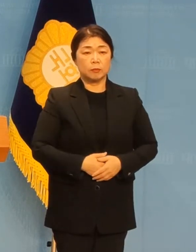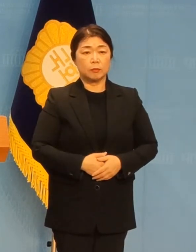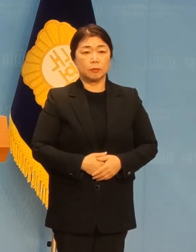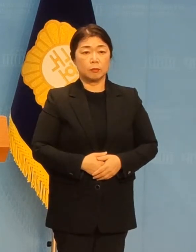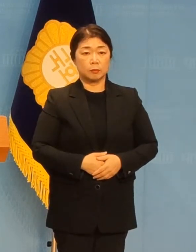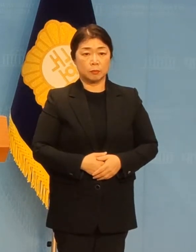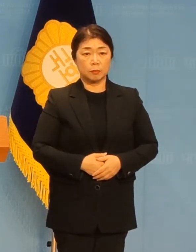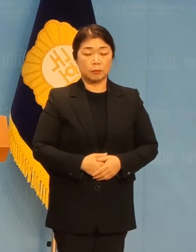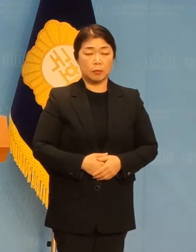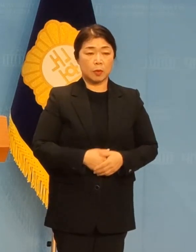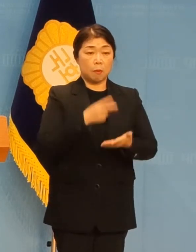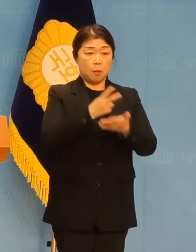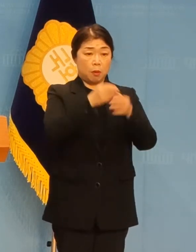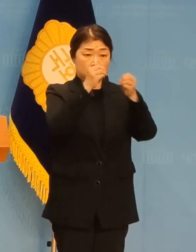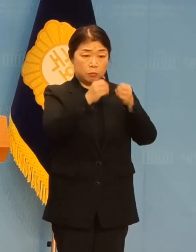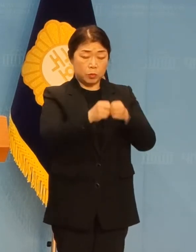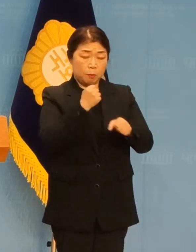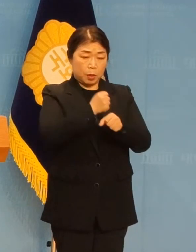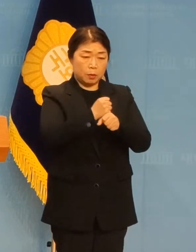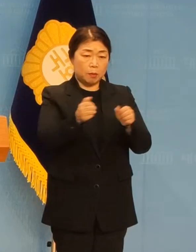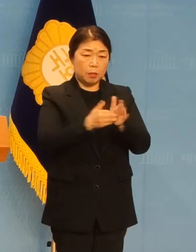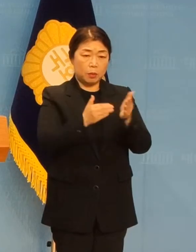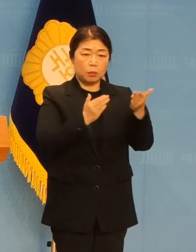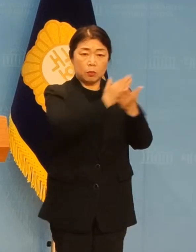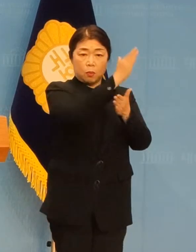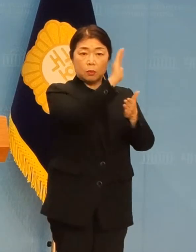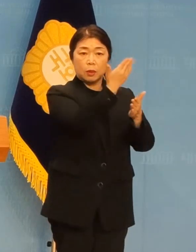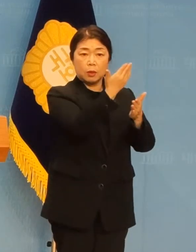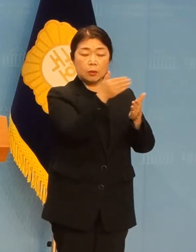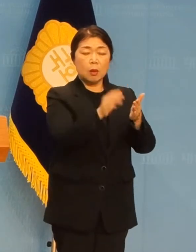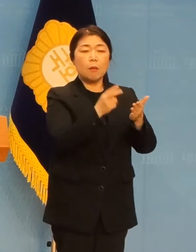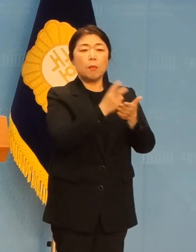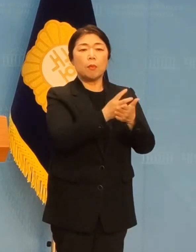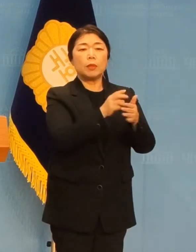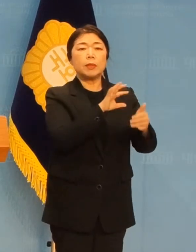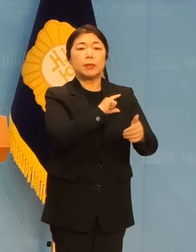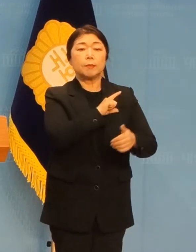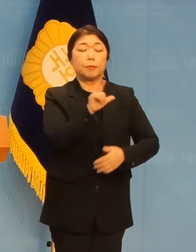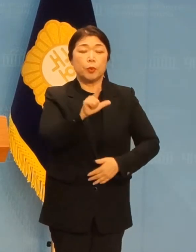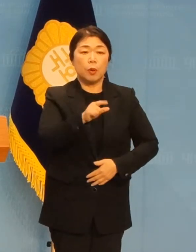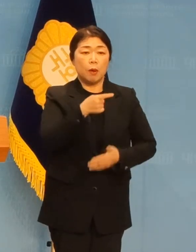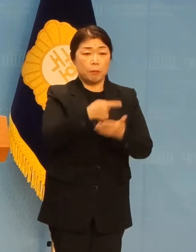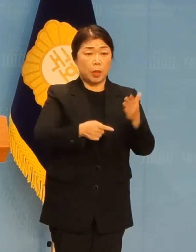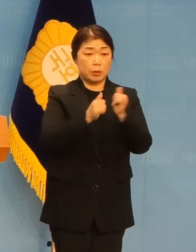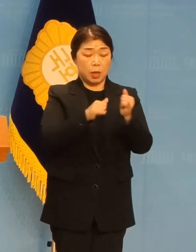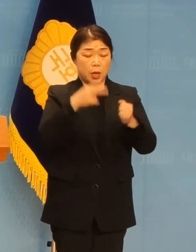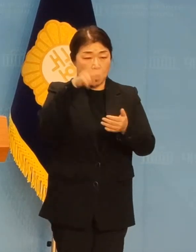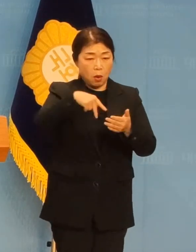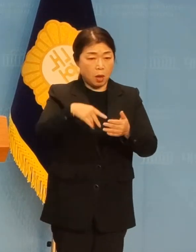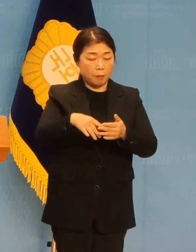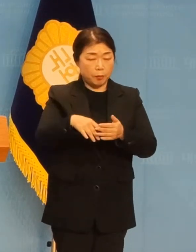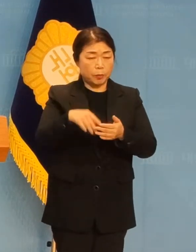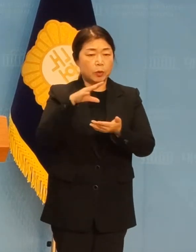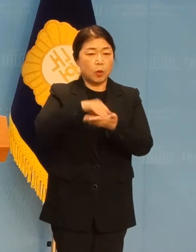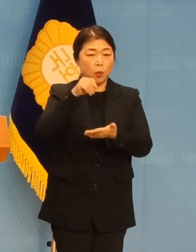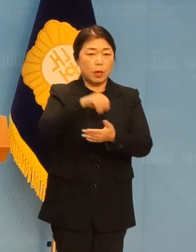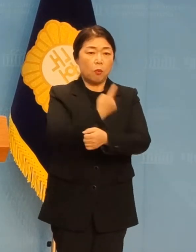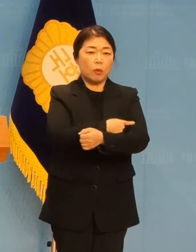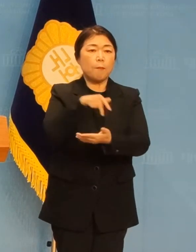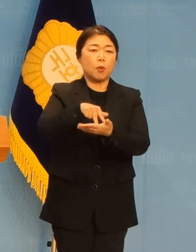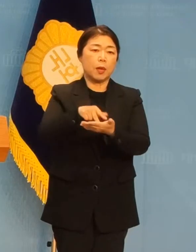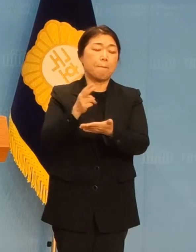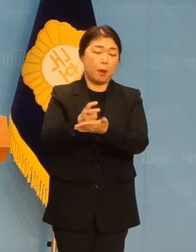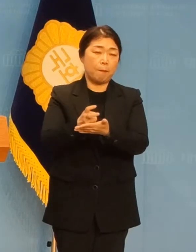법안을 만들어 통과시켰다는 말씀을 드리면서, 그 법안의 이름은 피해자 열람 등사권